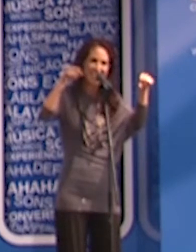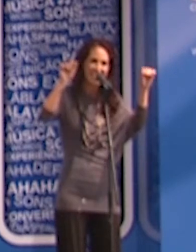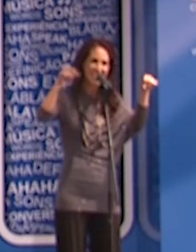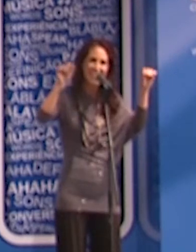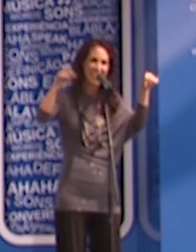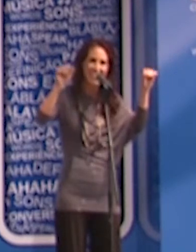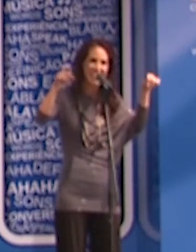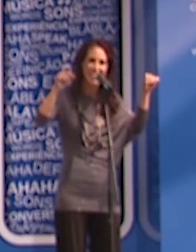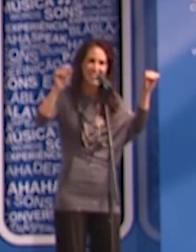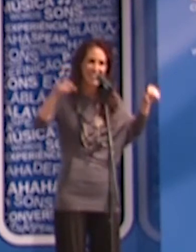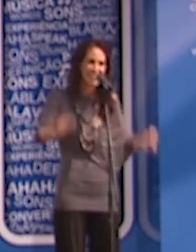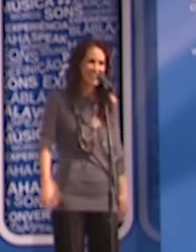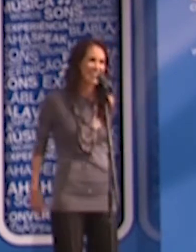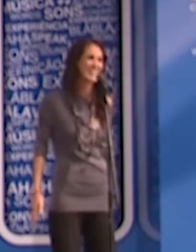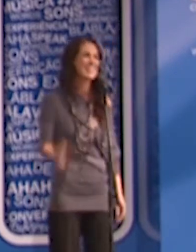sim.